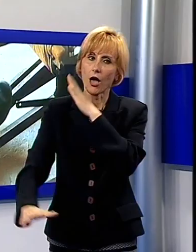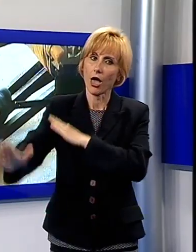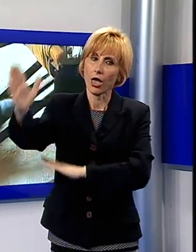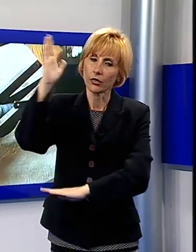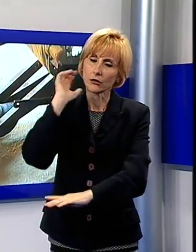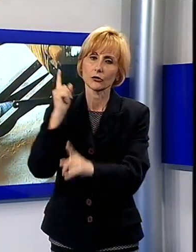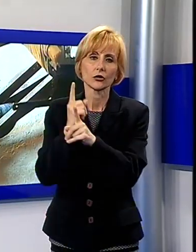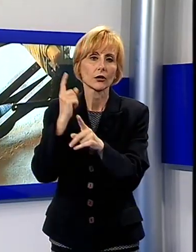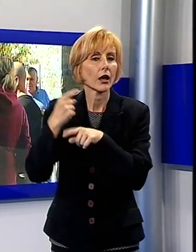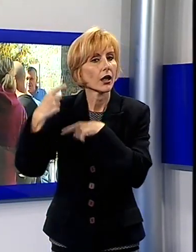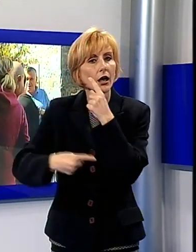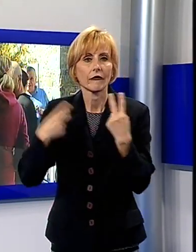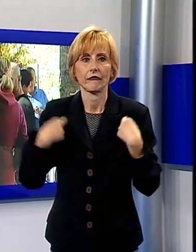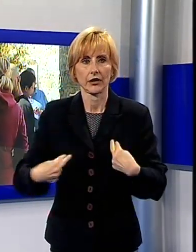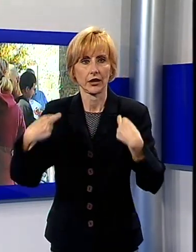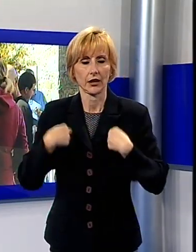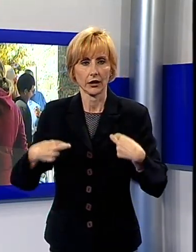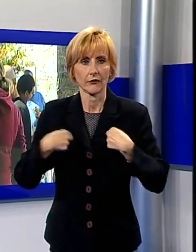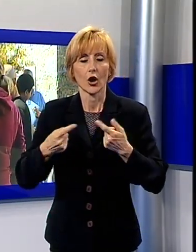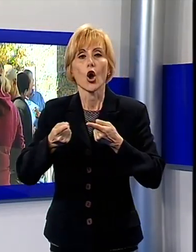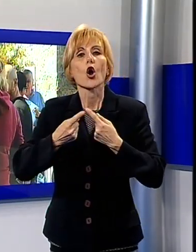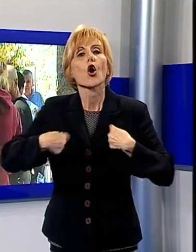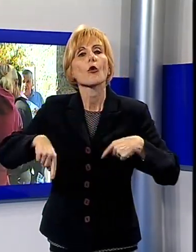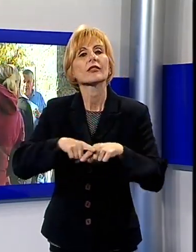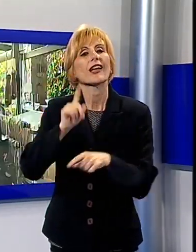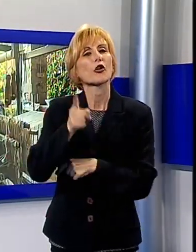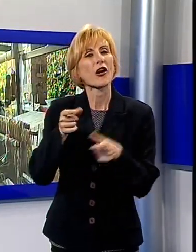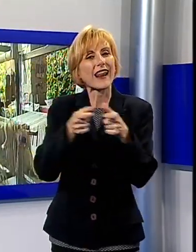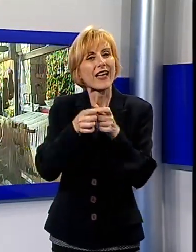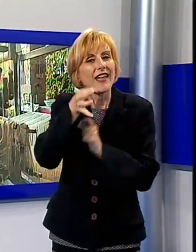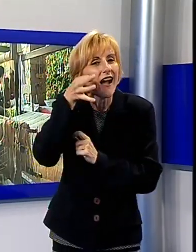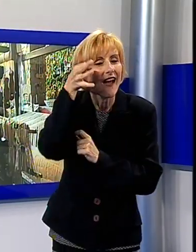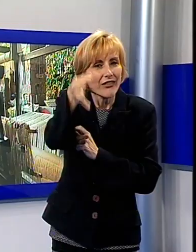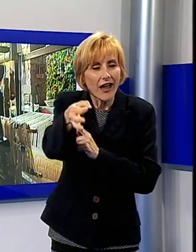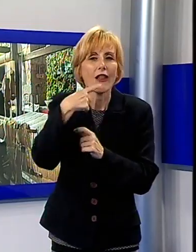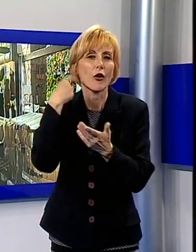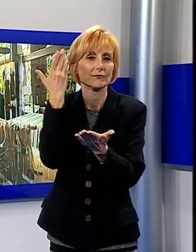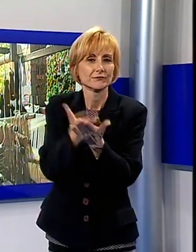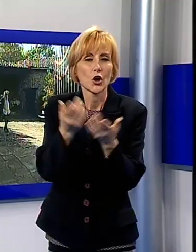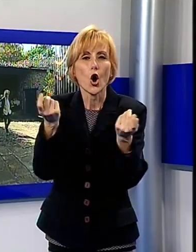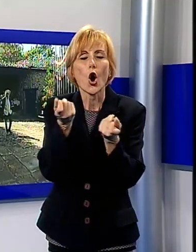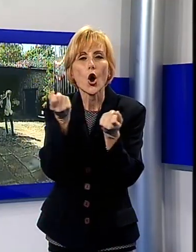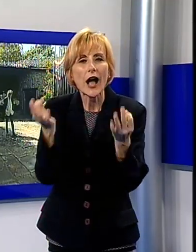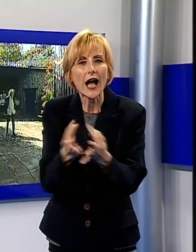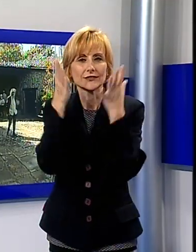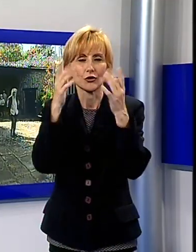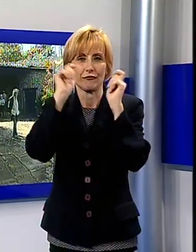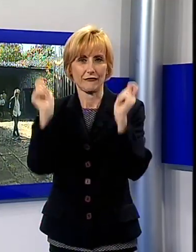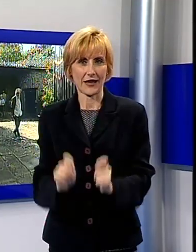vivi. Lo sanno bene i componenti del comitato di Gragnanella che lo hanno riproposto in occasione del Festival delle Frazioni organizzato dall'amministrazione comunale